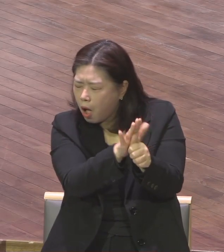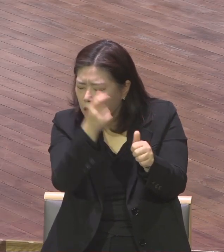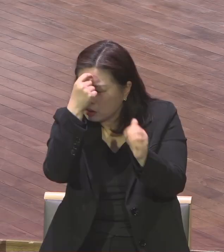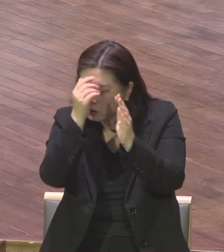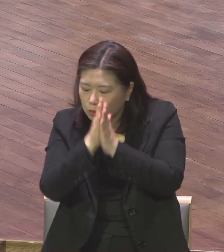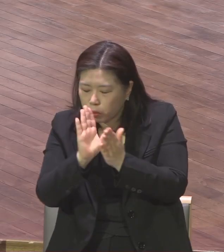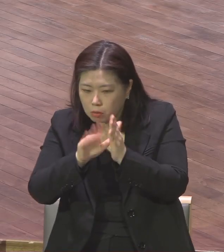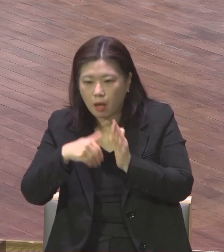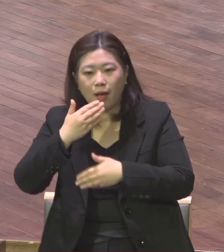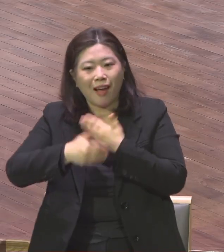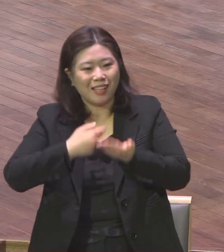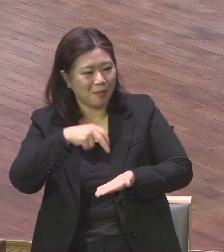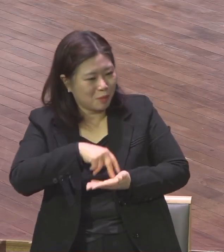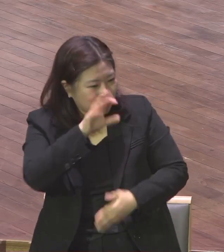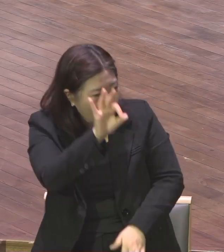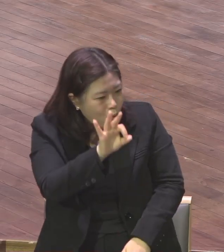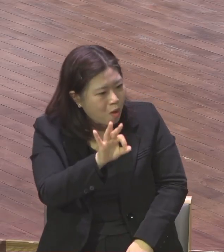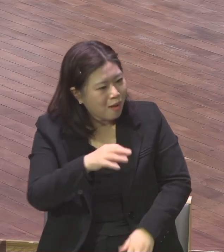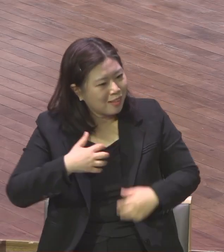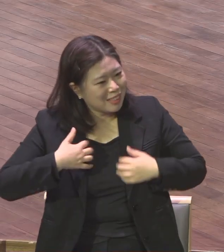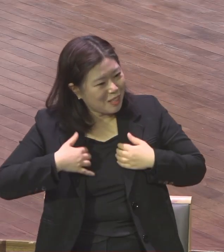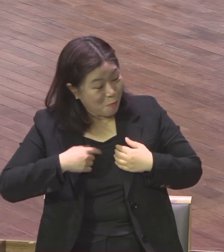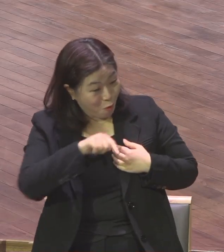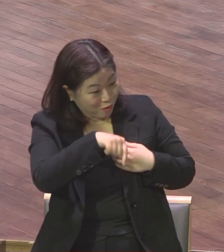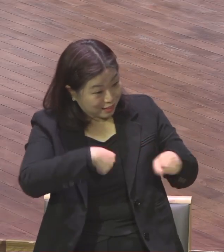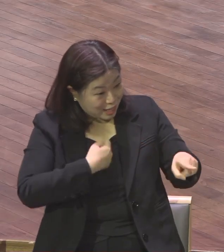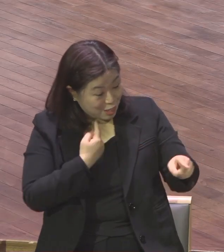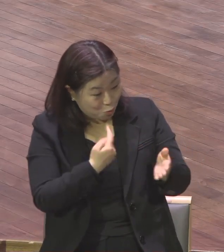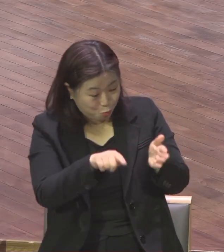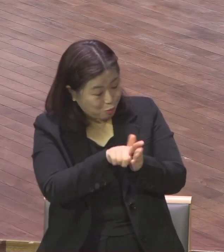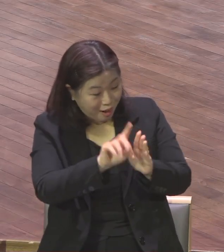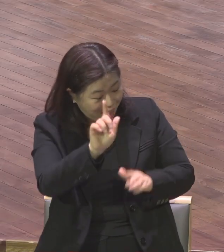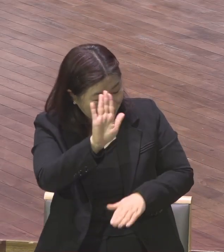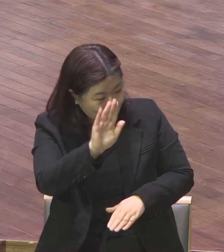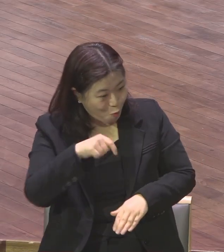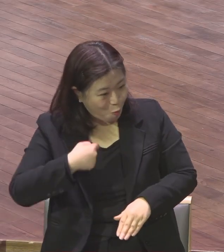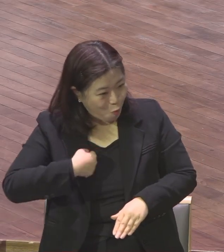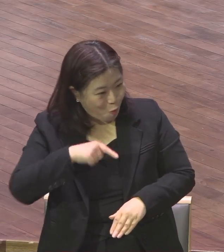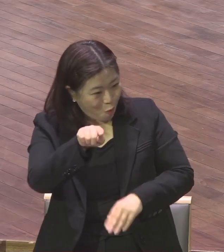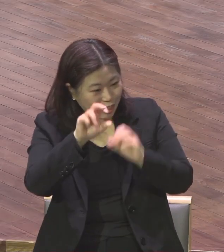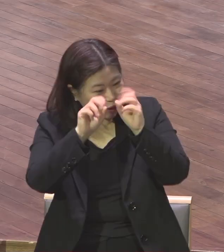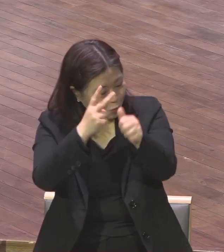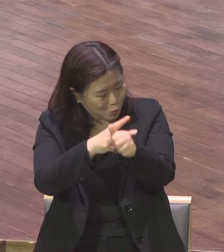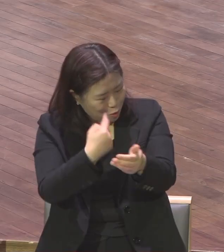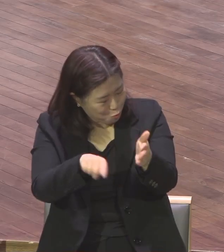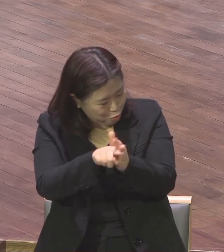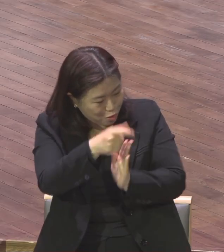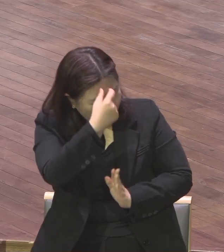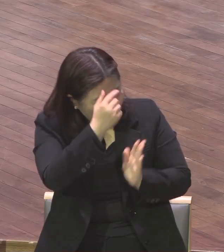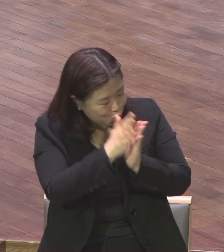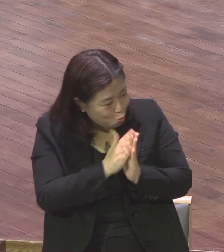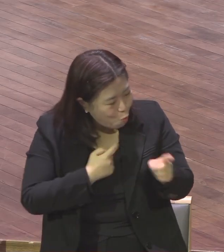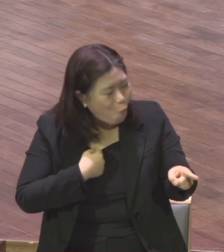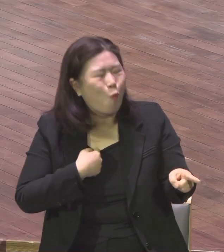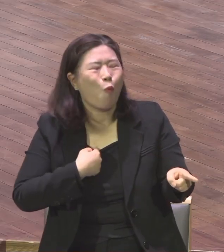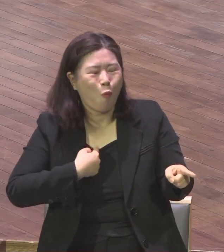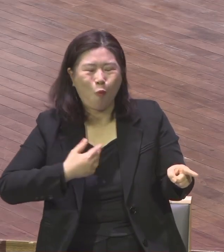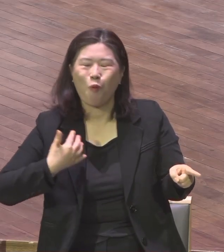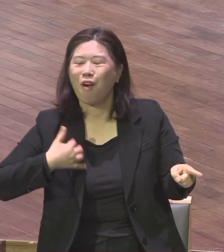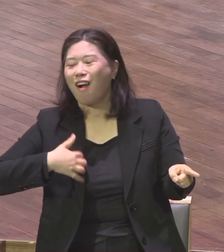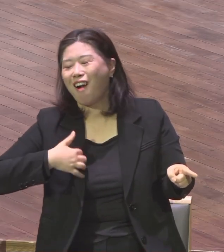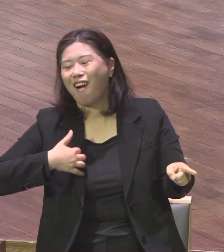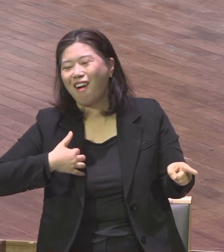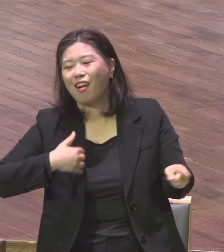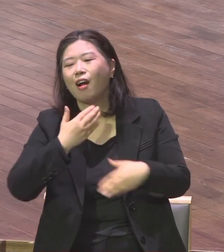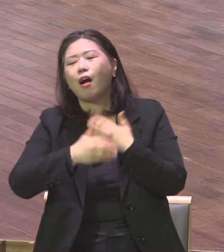그 주일 아침마다 그 선교사의 보고를 아침 목사님 한 주간 또 주신 말씀을 한 주간 묵상하면서